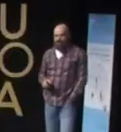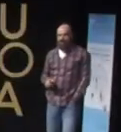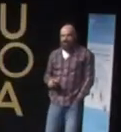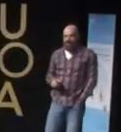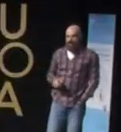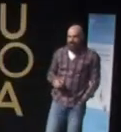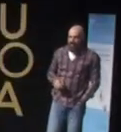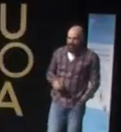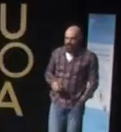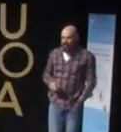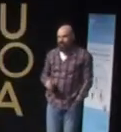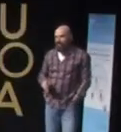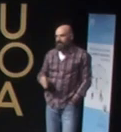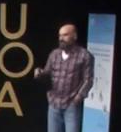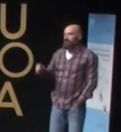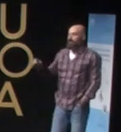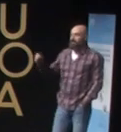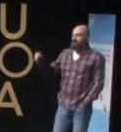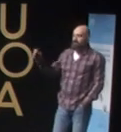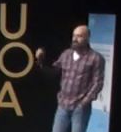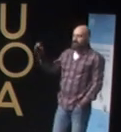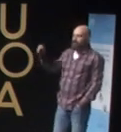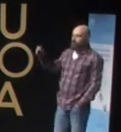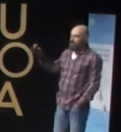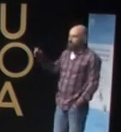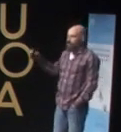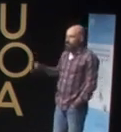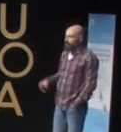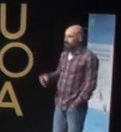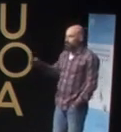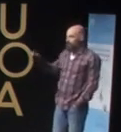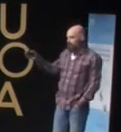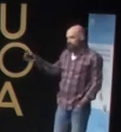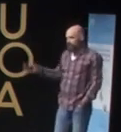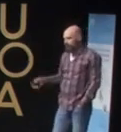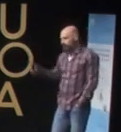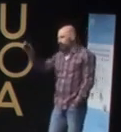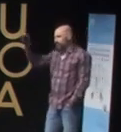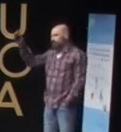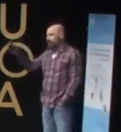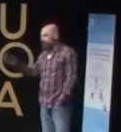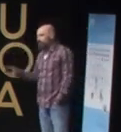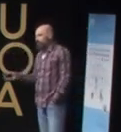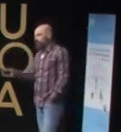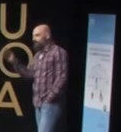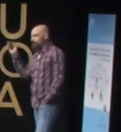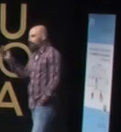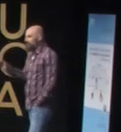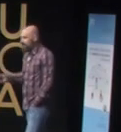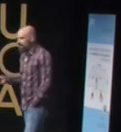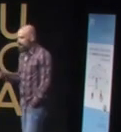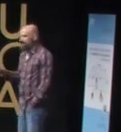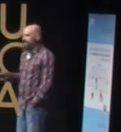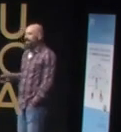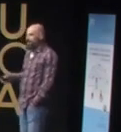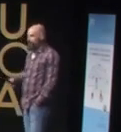Entonces, si de repente veis que me estoy pasando de decibelios, pues podéis tirarme algo, darme alguna